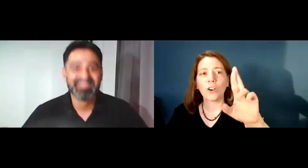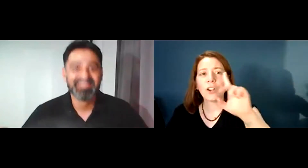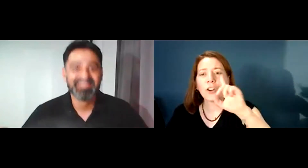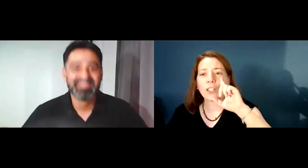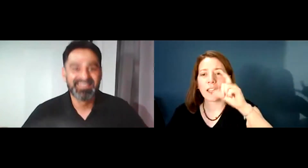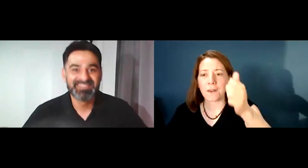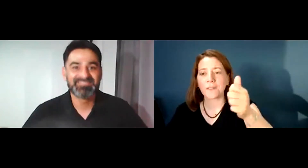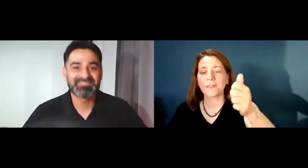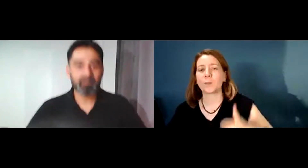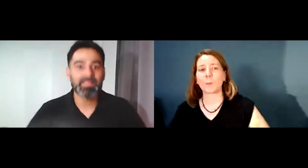Gloria.